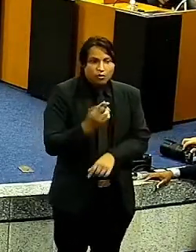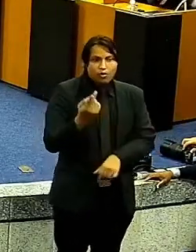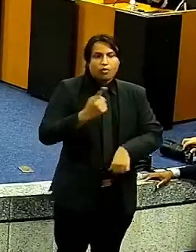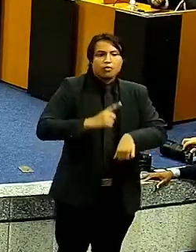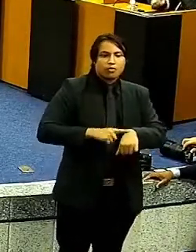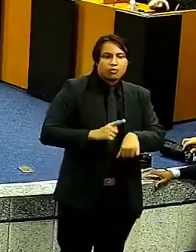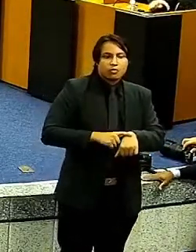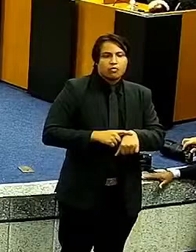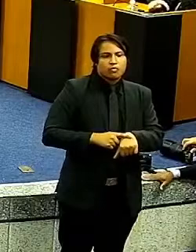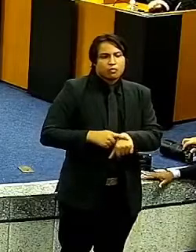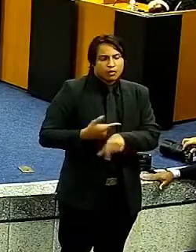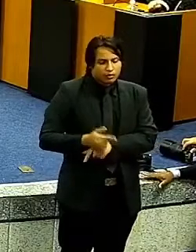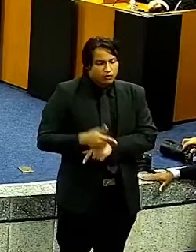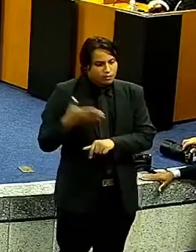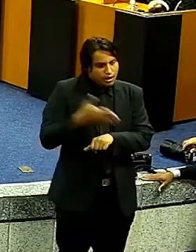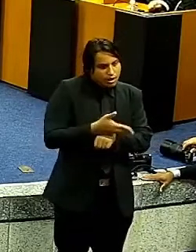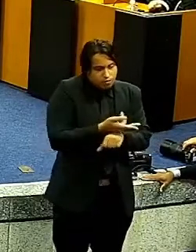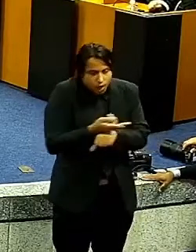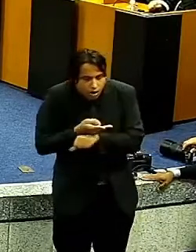era bem